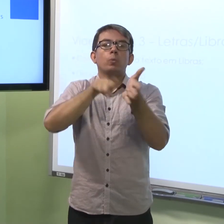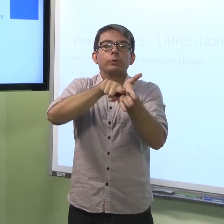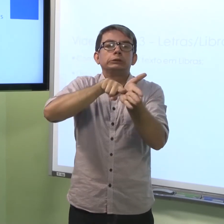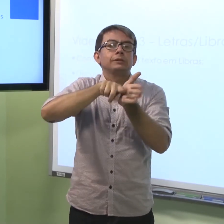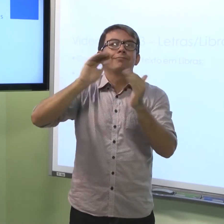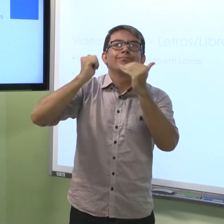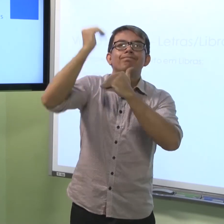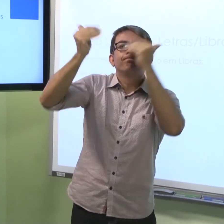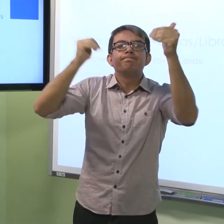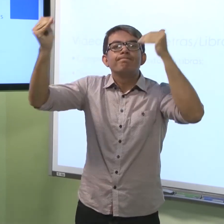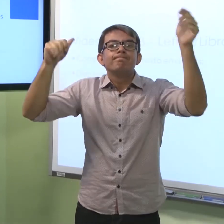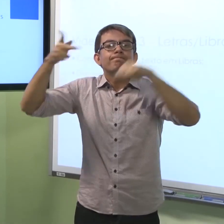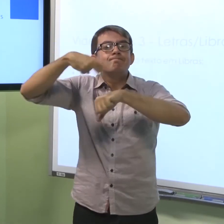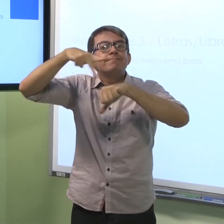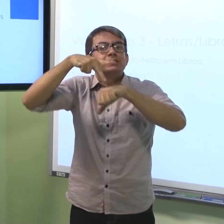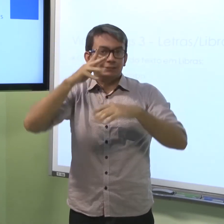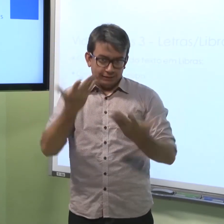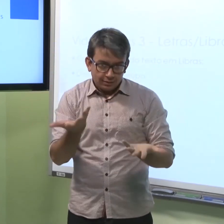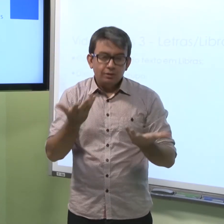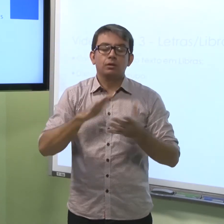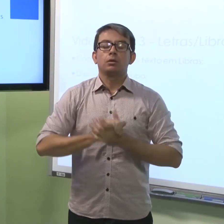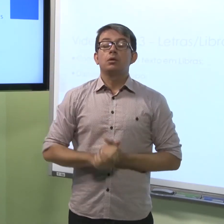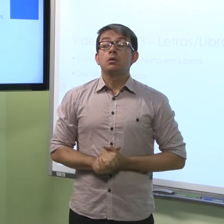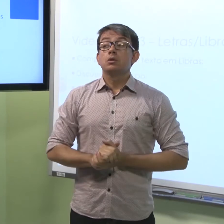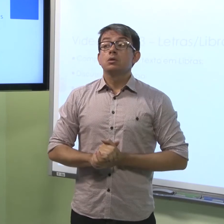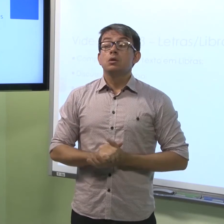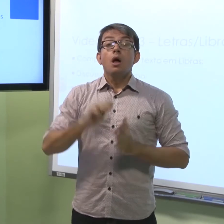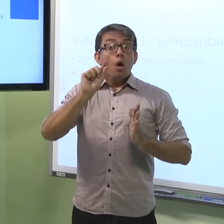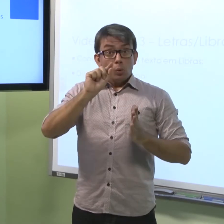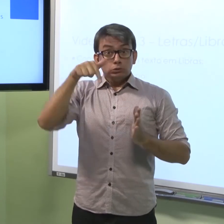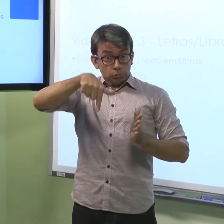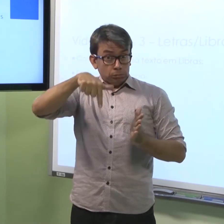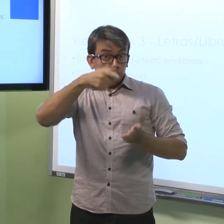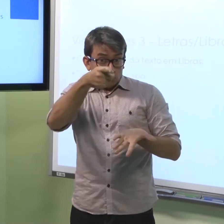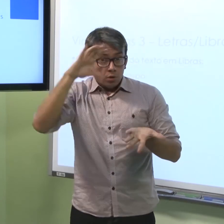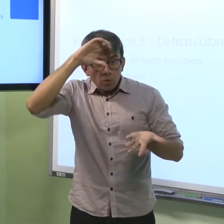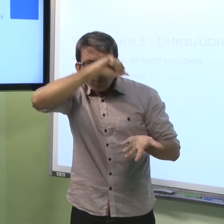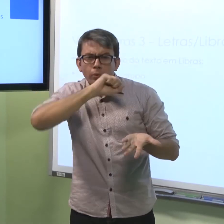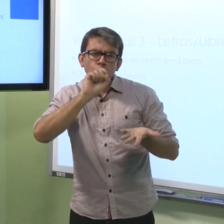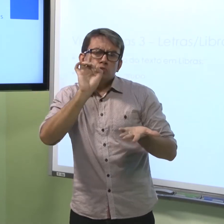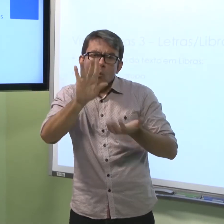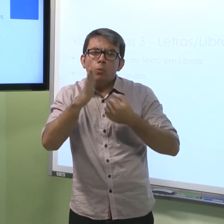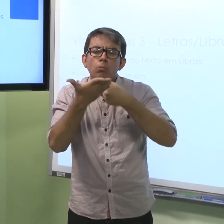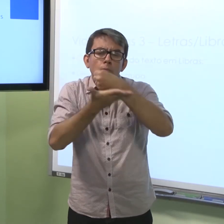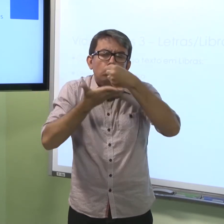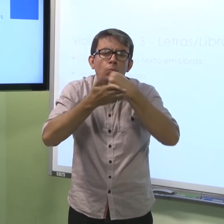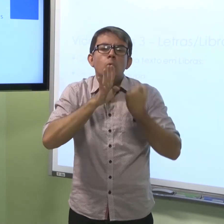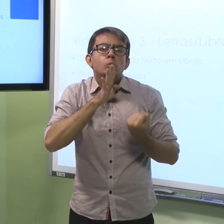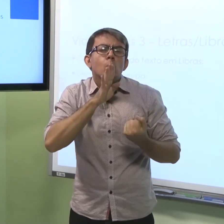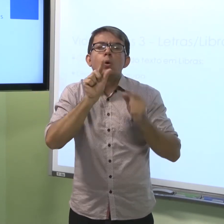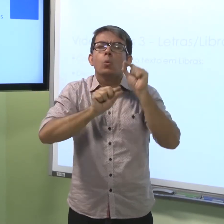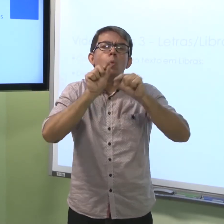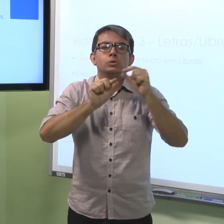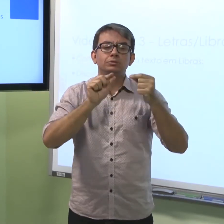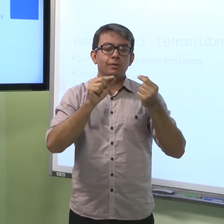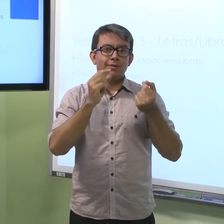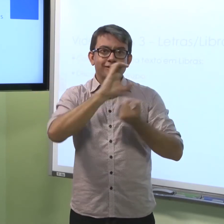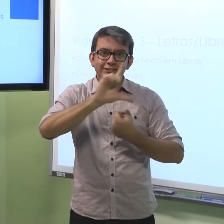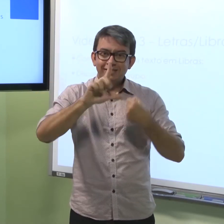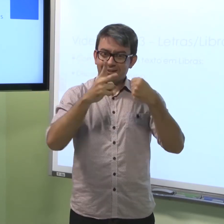são difíceis, porque são línguas de outros países, mas essa fundamentação teórica era só para você conhecer como que são os